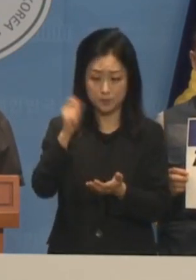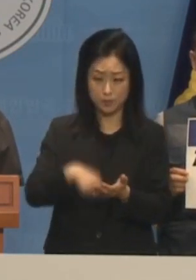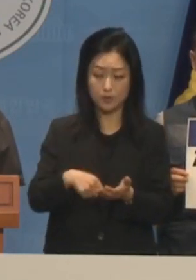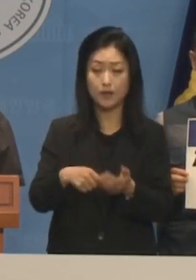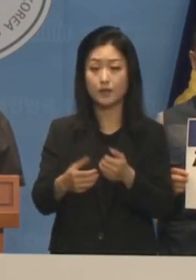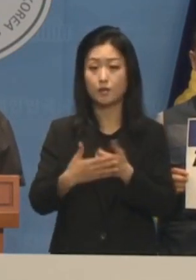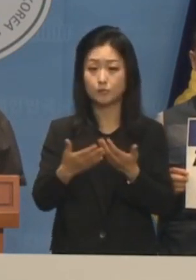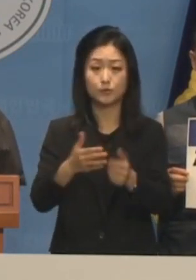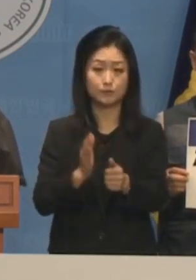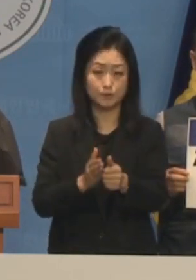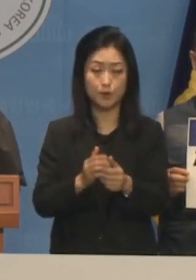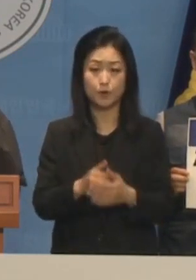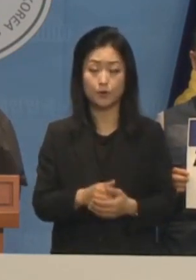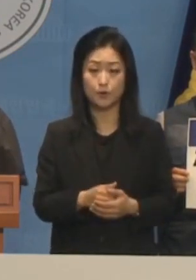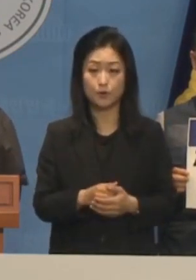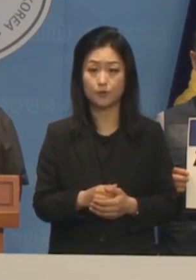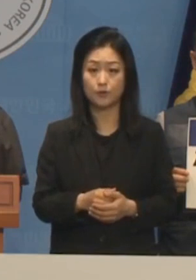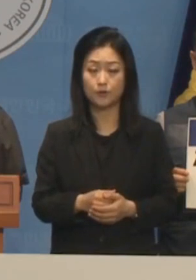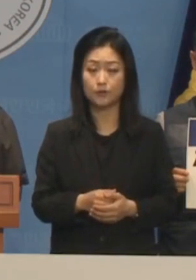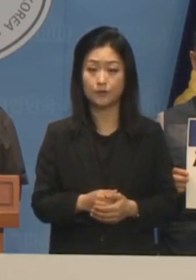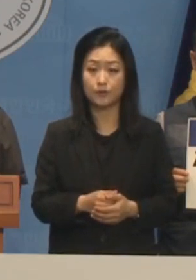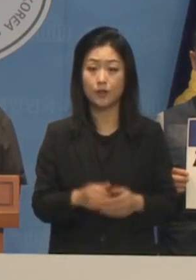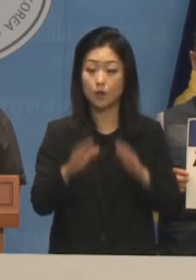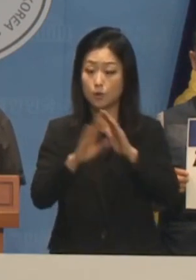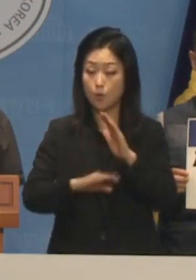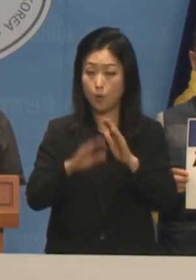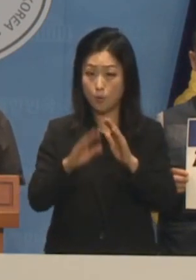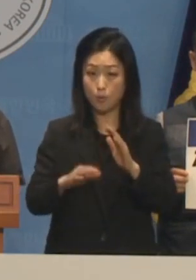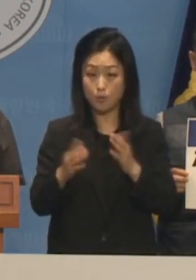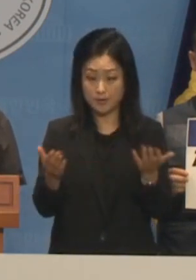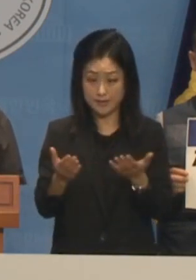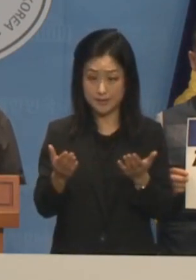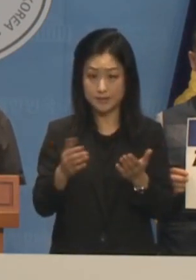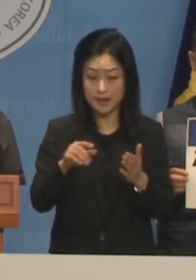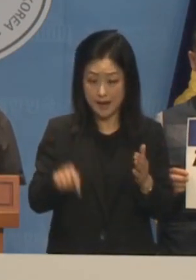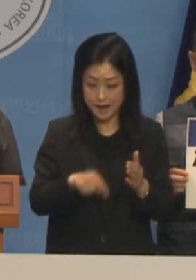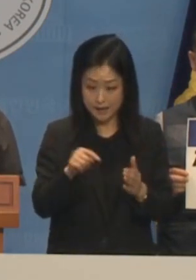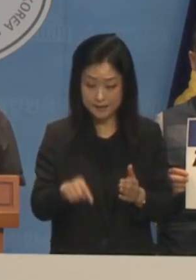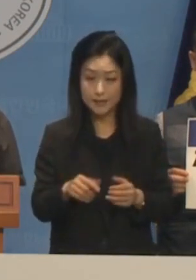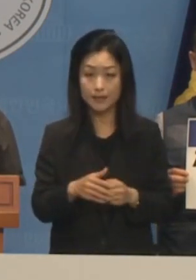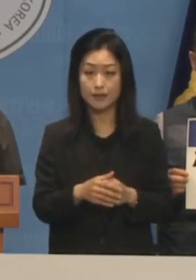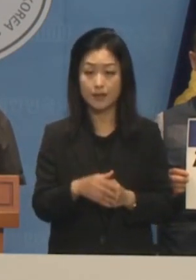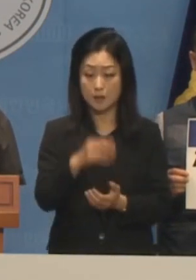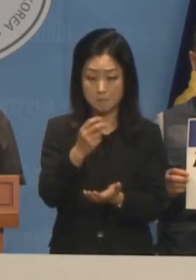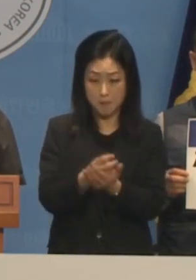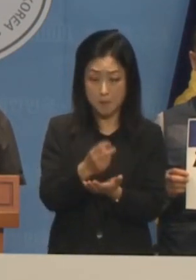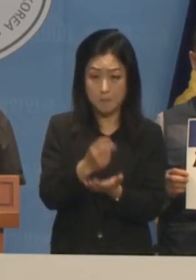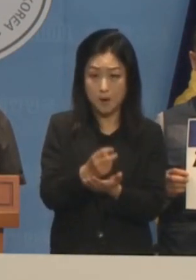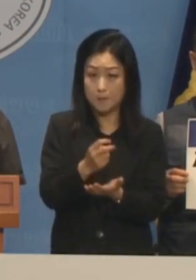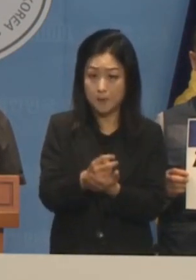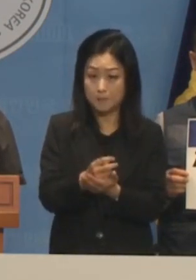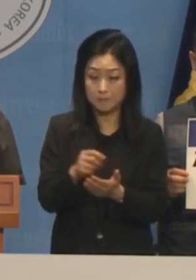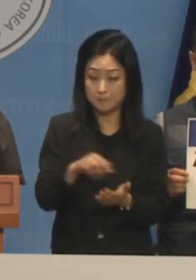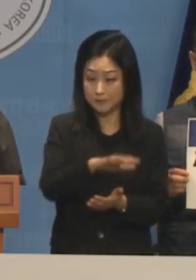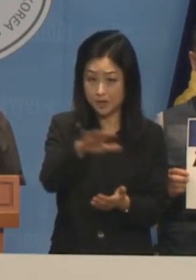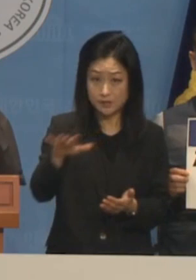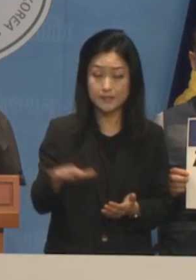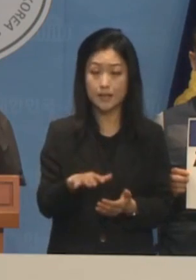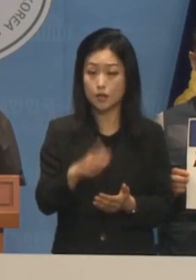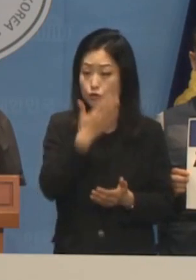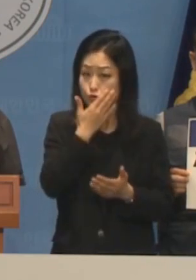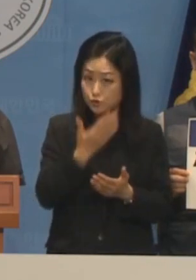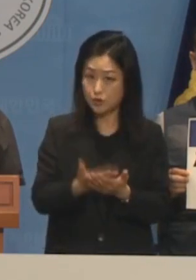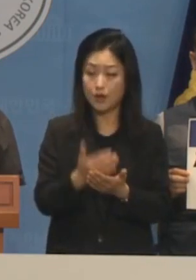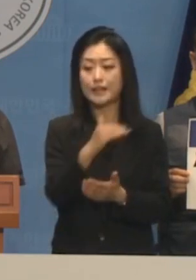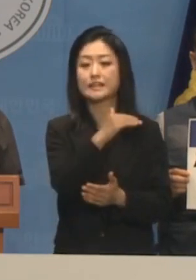합니다. 주지하다시피 공공부문의 법과 제도, 규범과 사례는 일반적으로 전체 사회에서